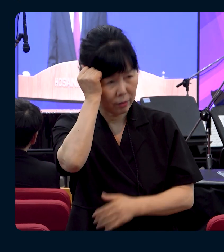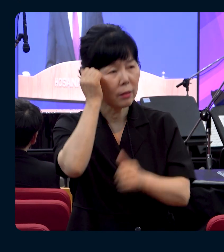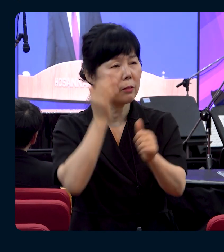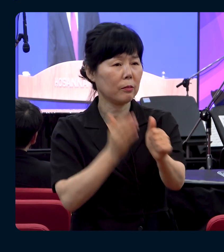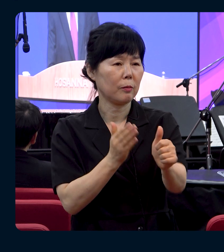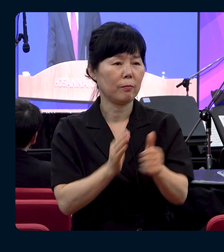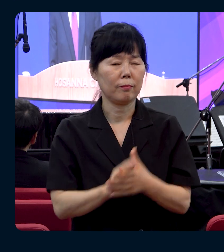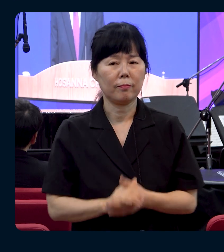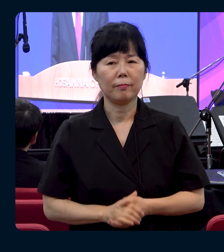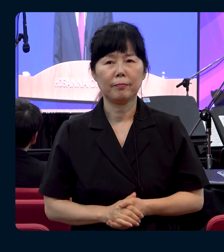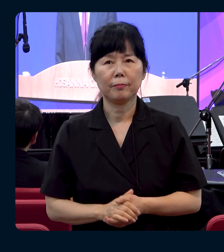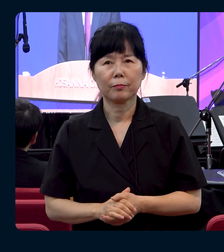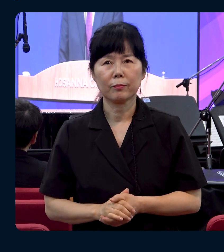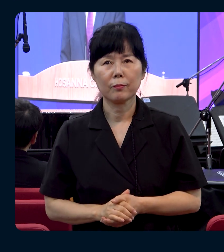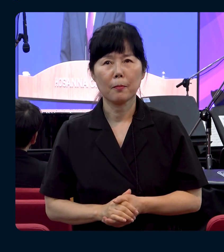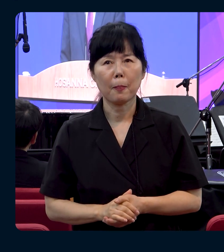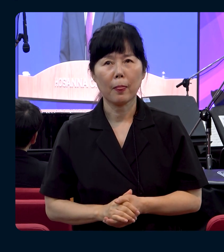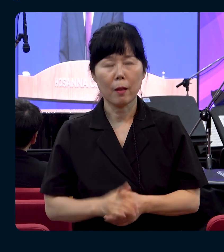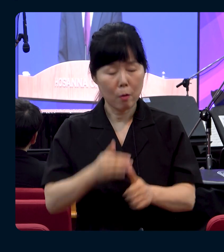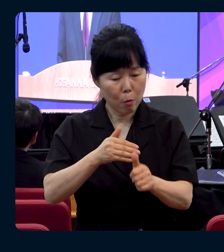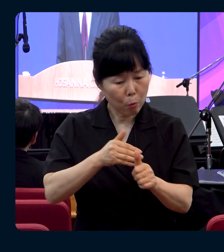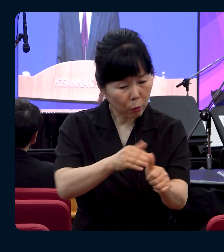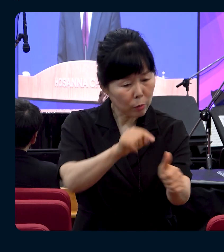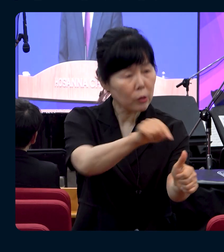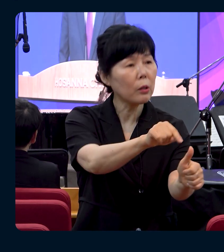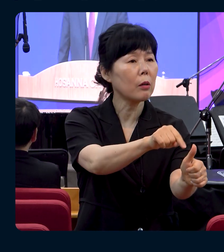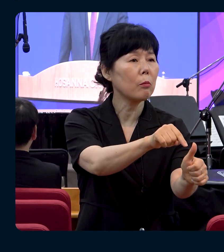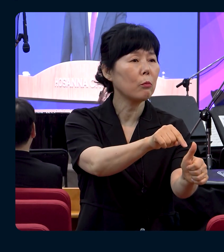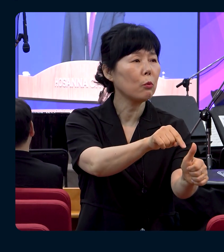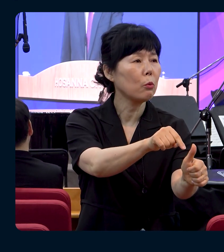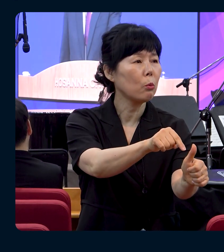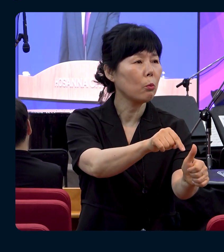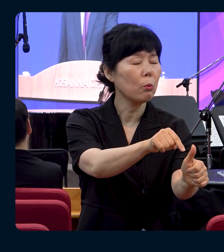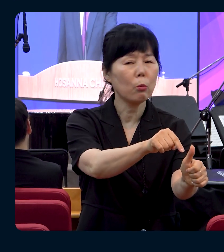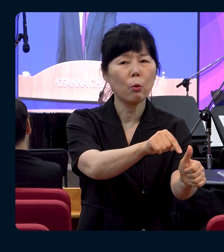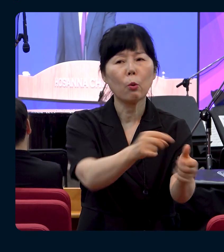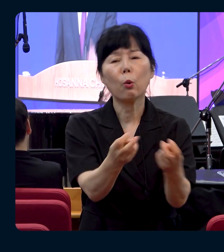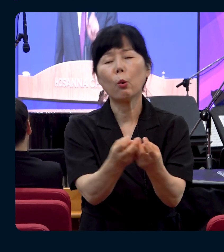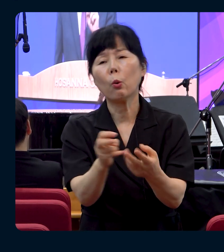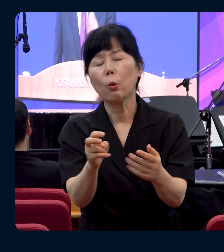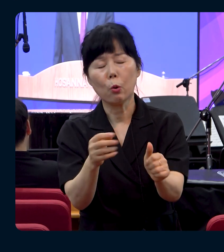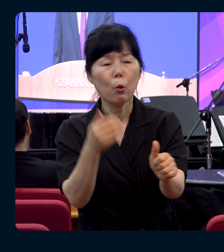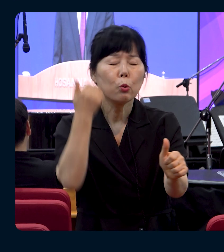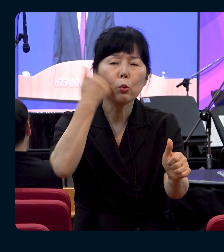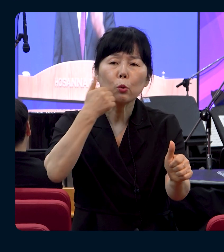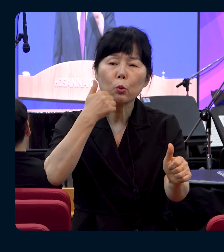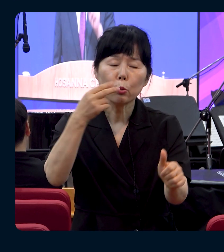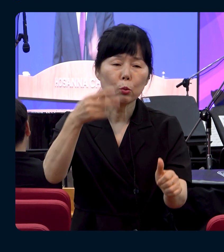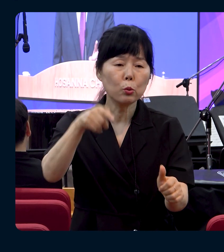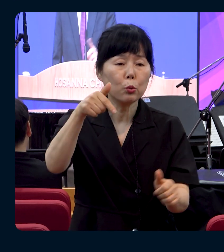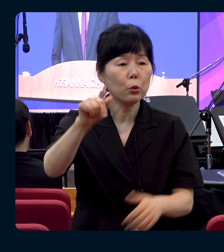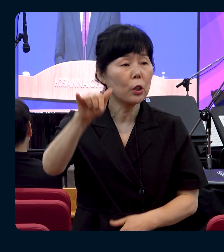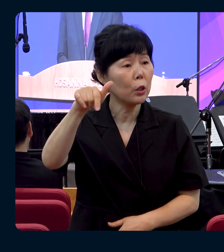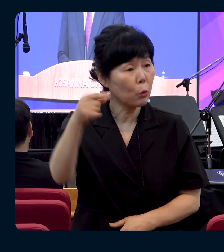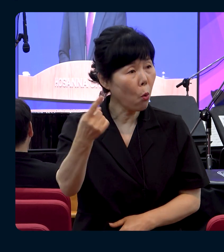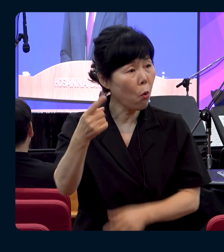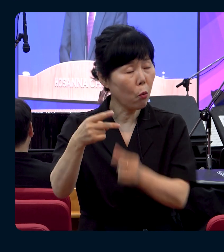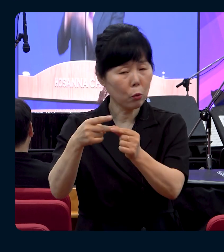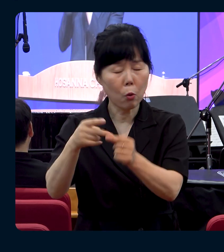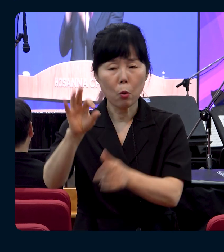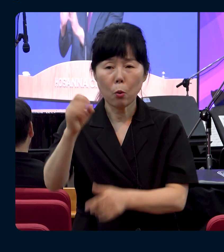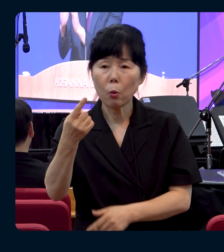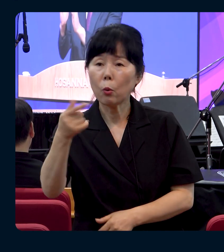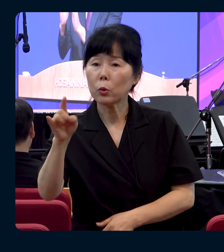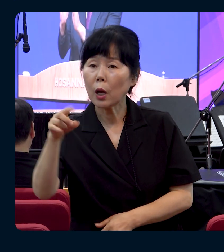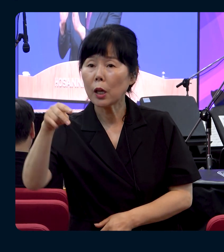그렇다면 보냄을 받을 수 있는 사람은 어떤 사람인가? 이 두기고와 오네시모, 이